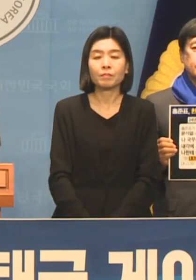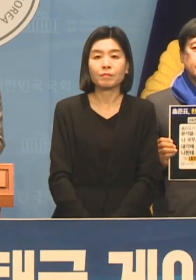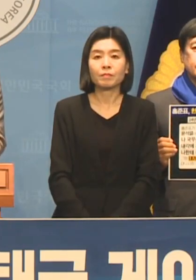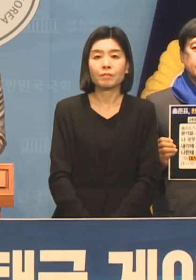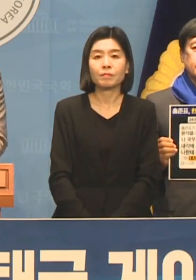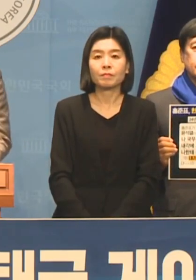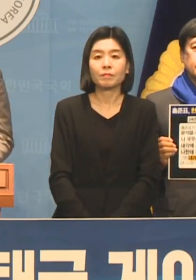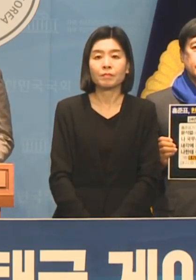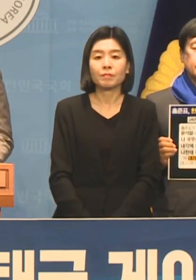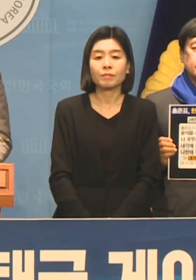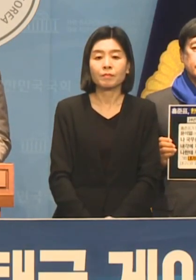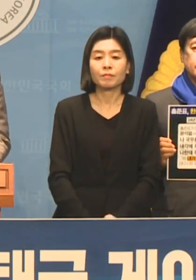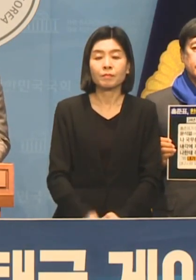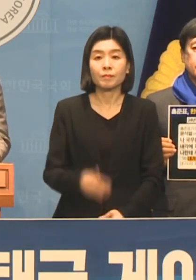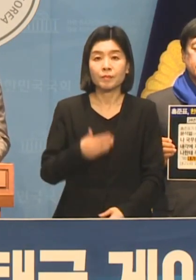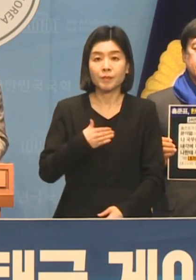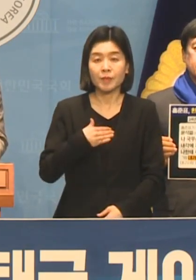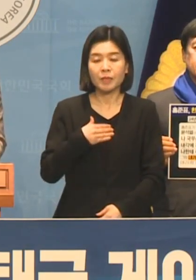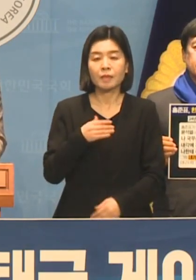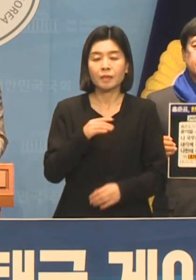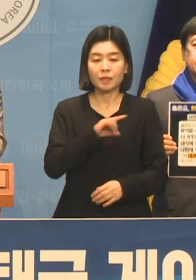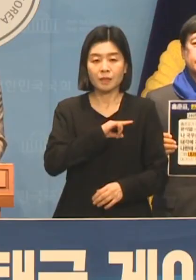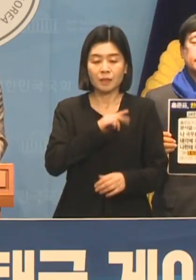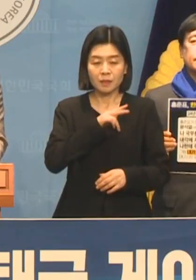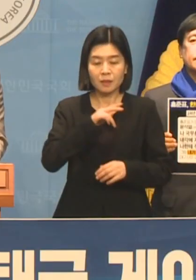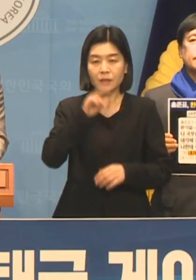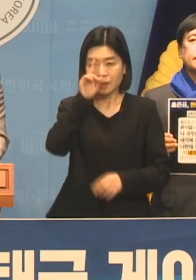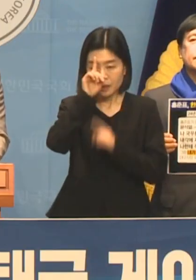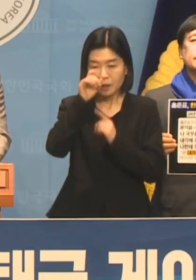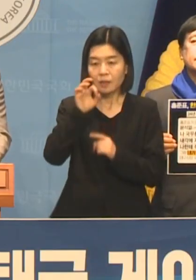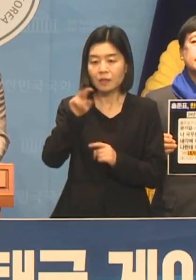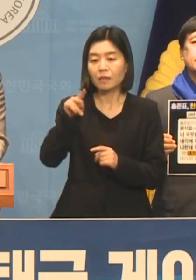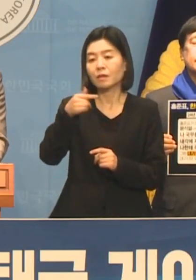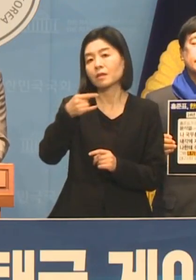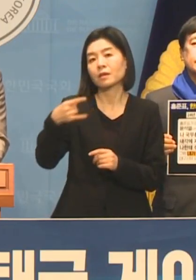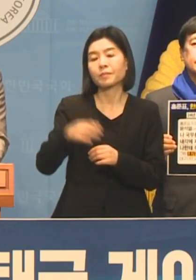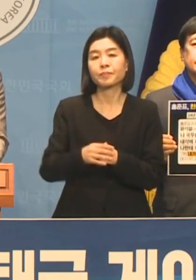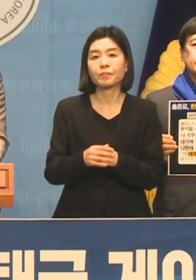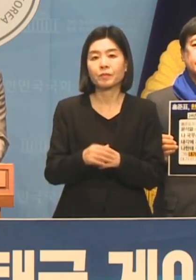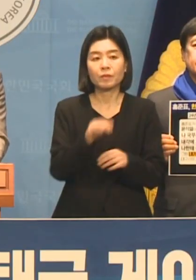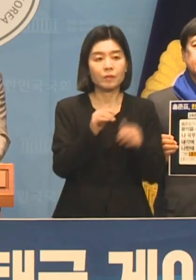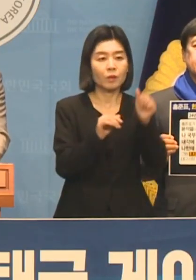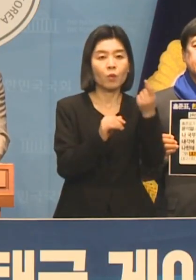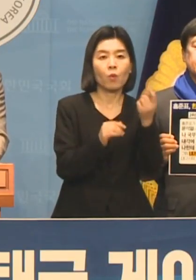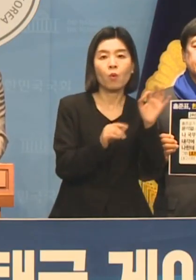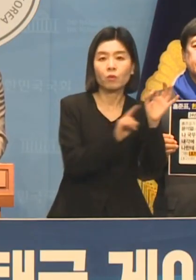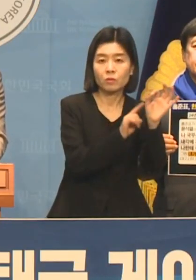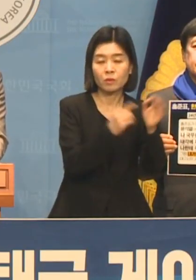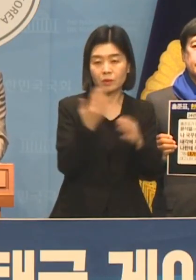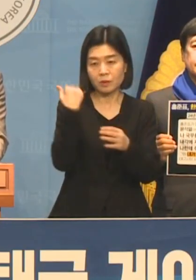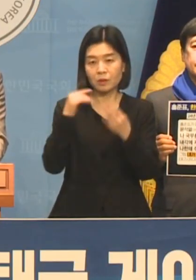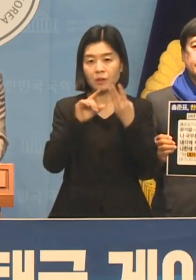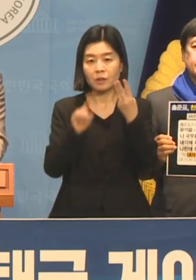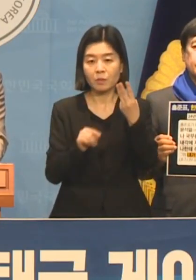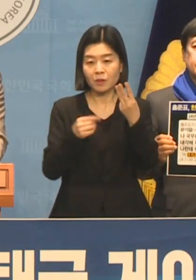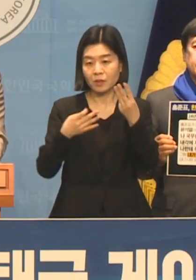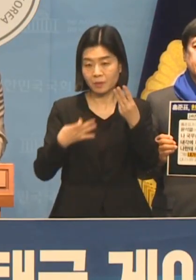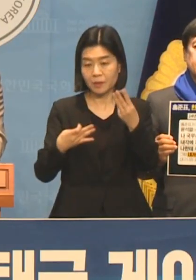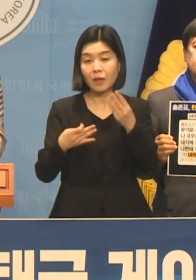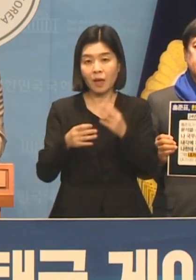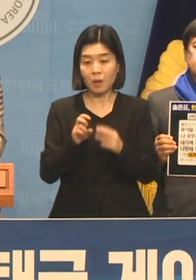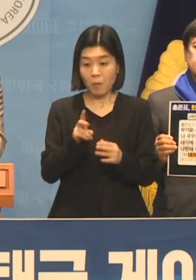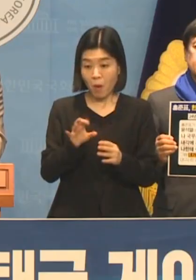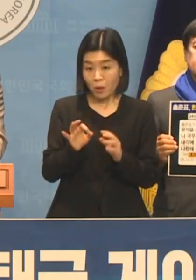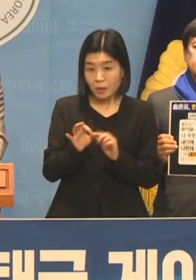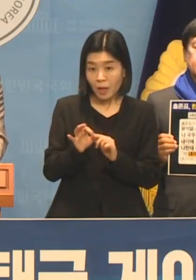청주시 형덕구 이현희 의원입니다. 홍준표 시장은 지난 3월 14일 명태균 사건에 연루된